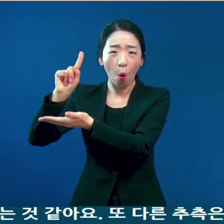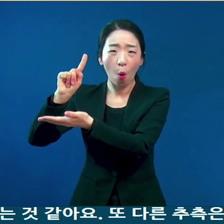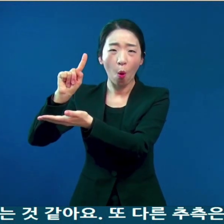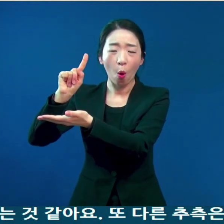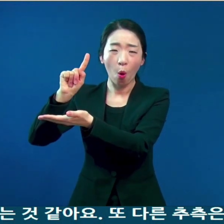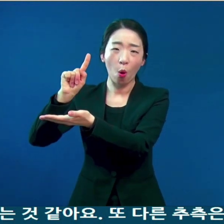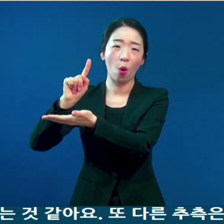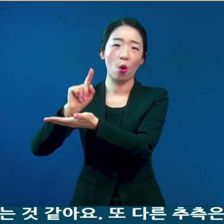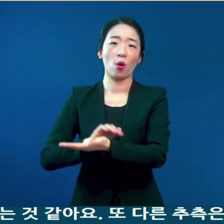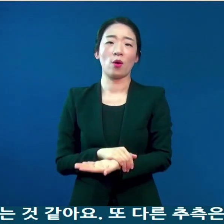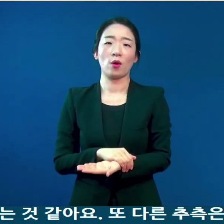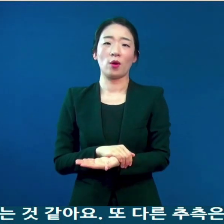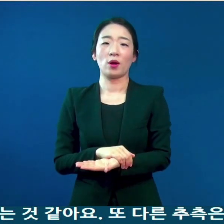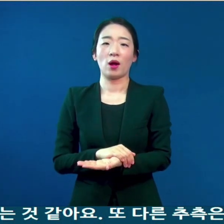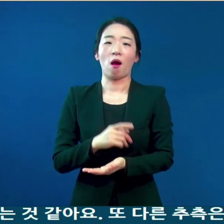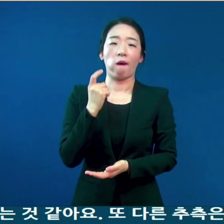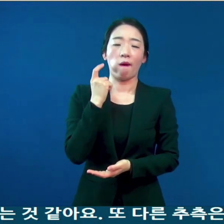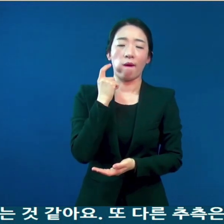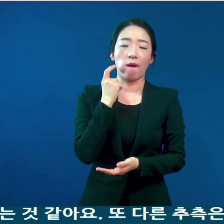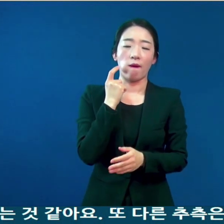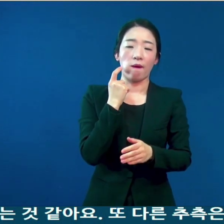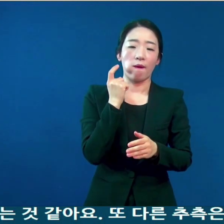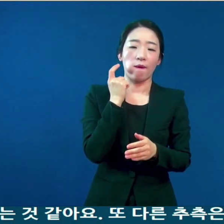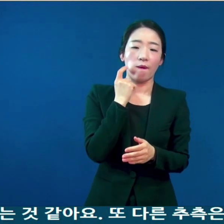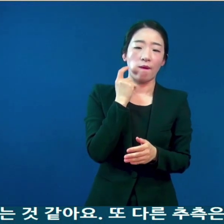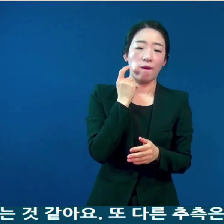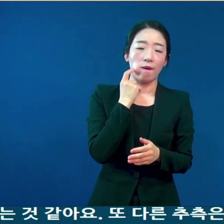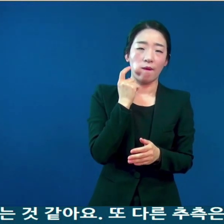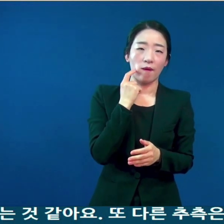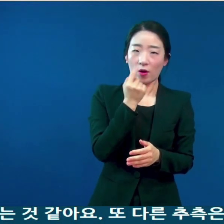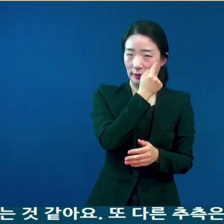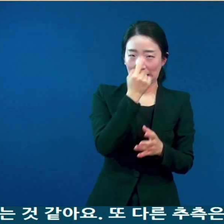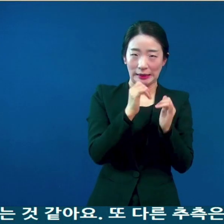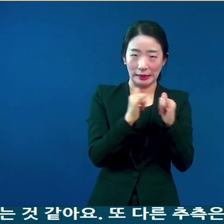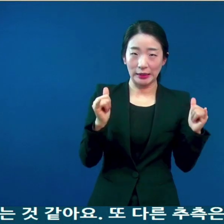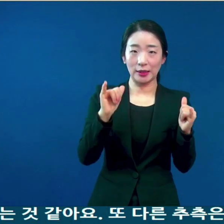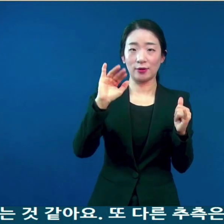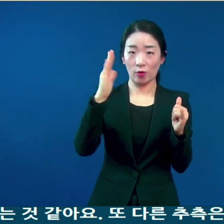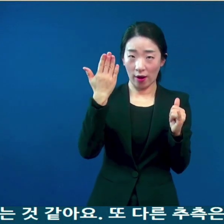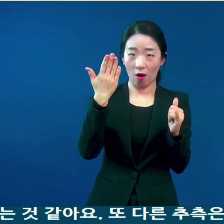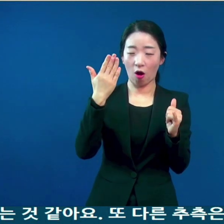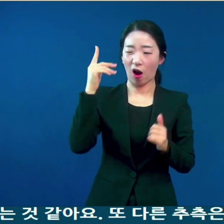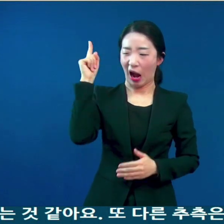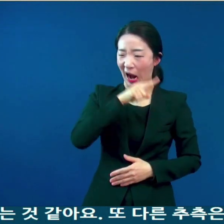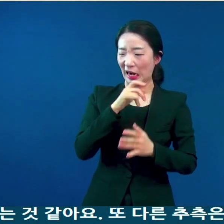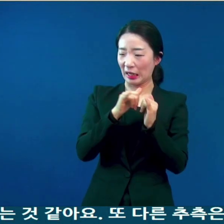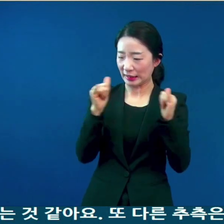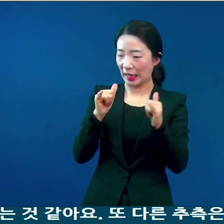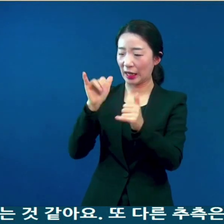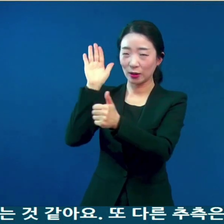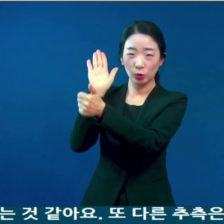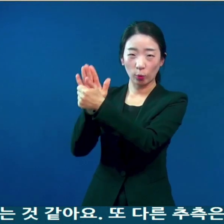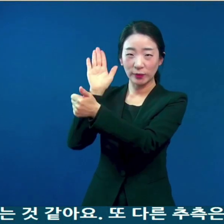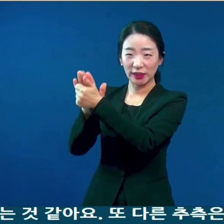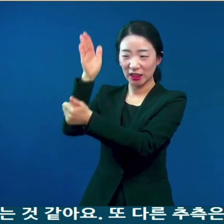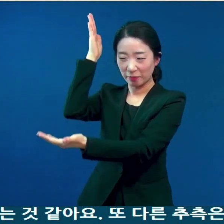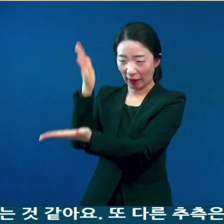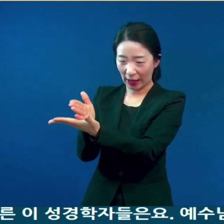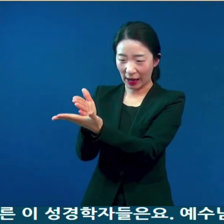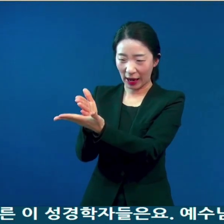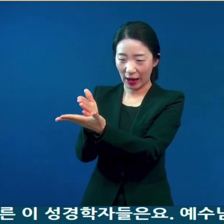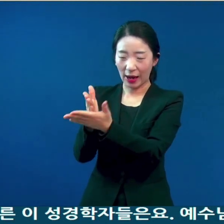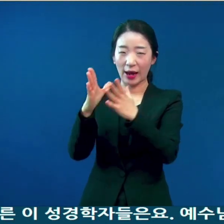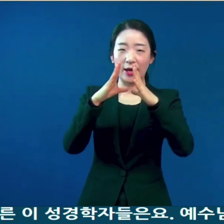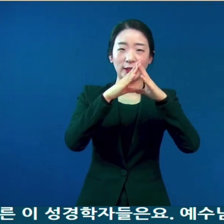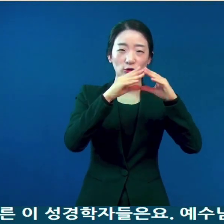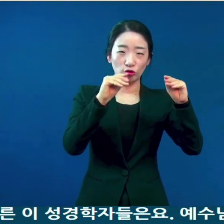있는 거니까 거짓 증인 되어 악한 자를 돕지 말라라고 말씀한 출애굽기